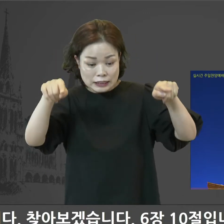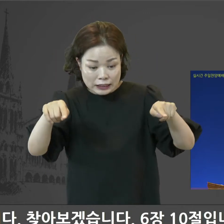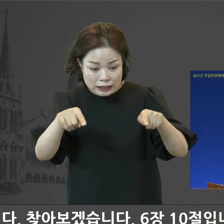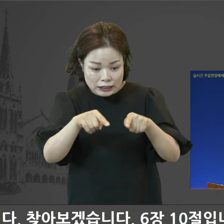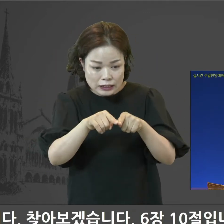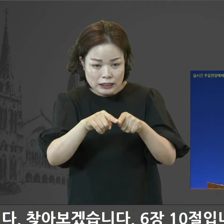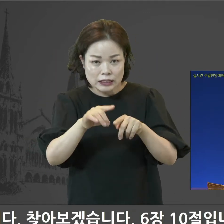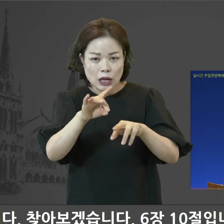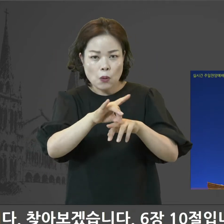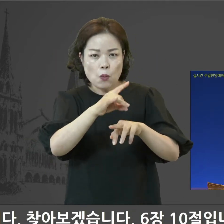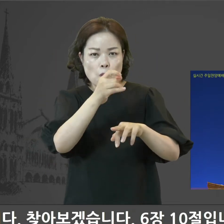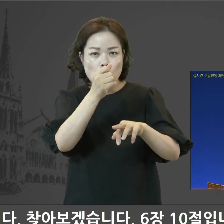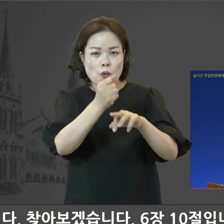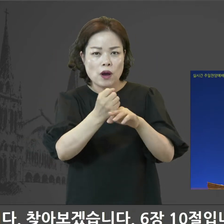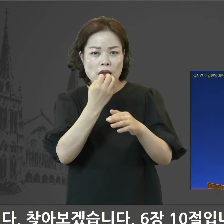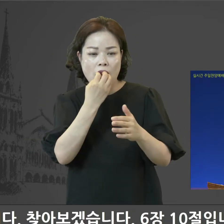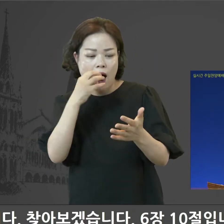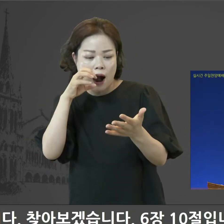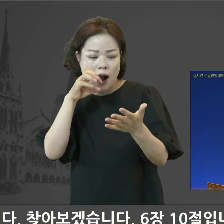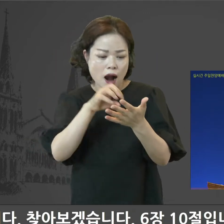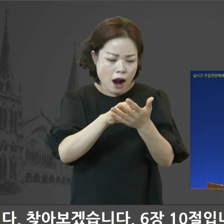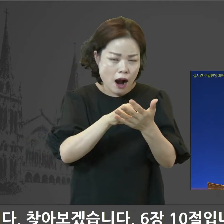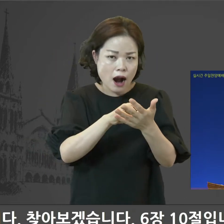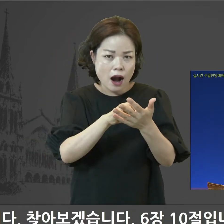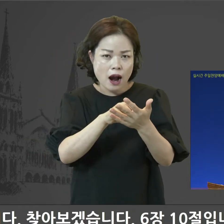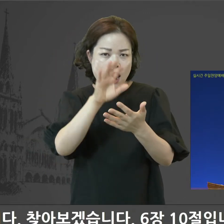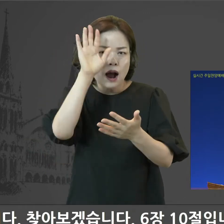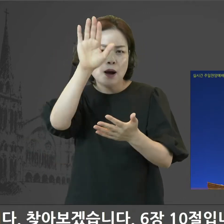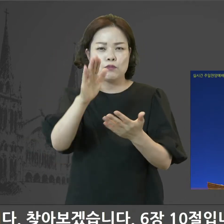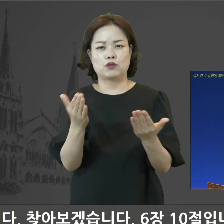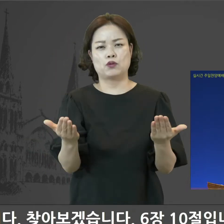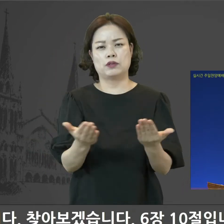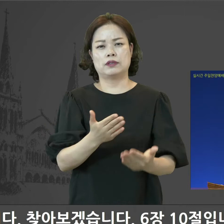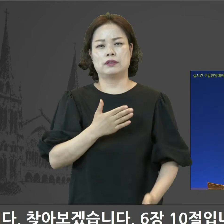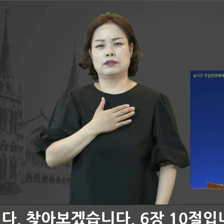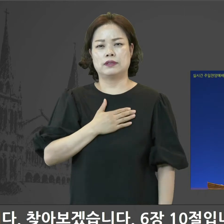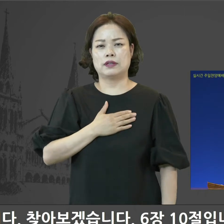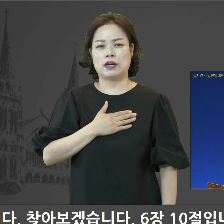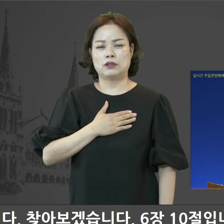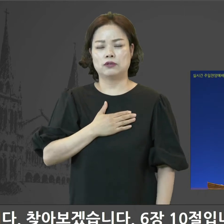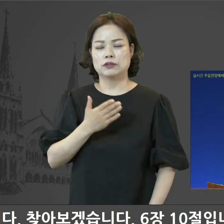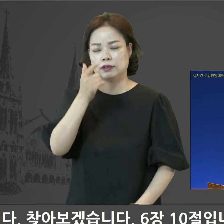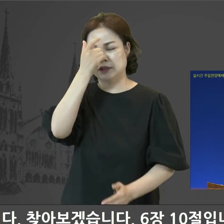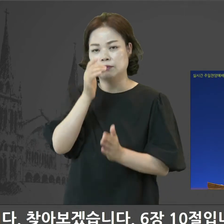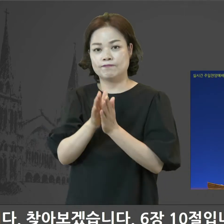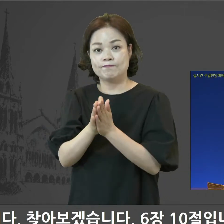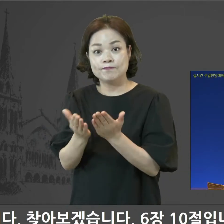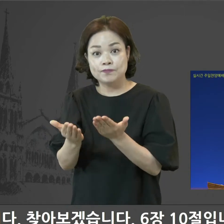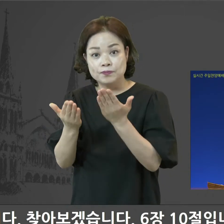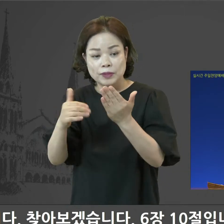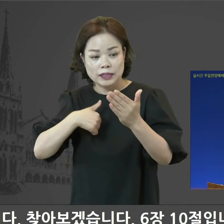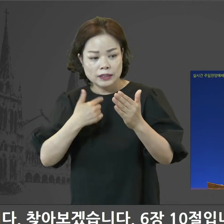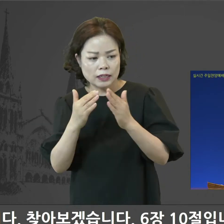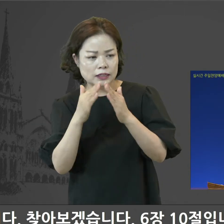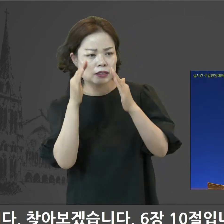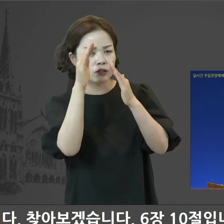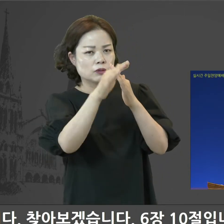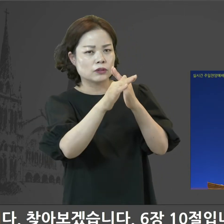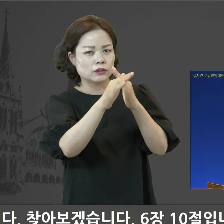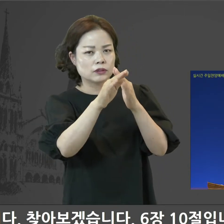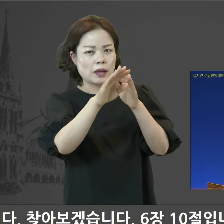왕의 도장이 찍힌 것을 알고 앞으로 펼쳐질 일을 알고도 드리는 기도, 자기 집에 돌아가서는